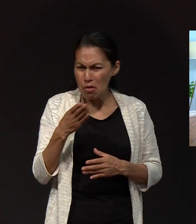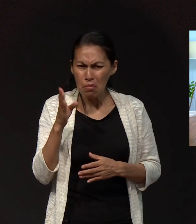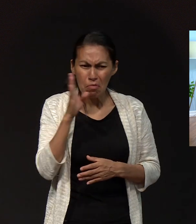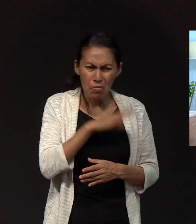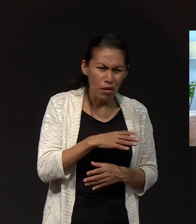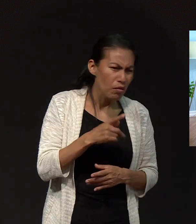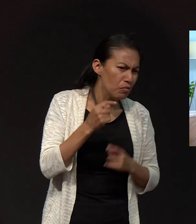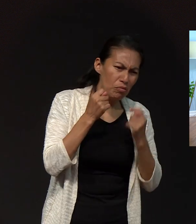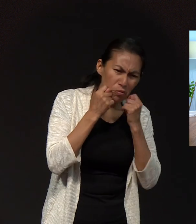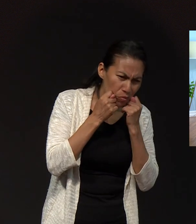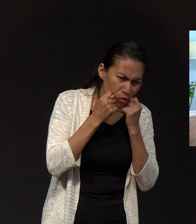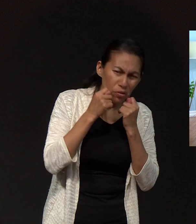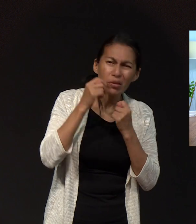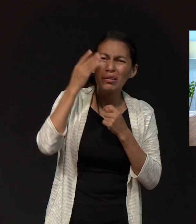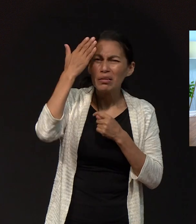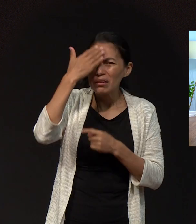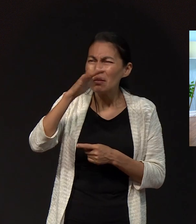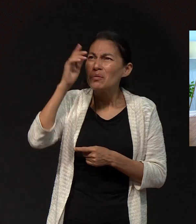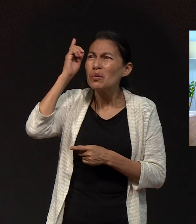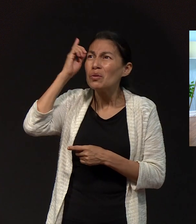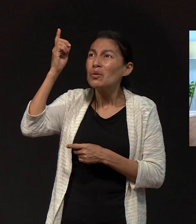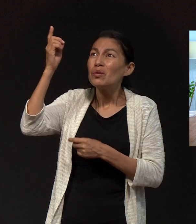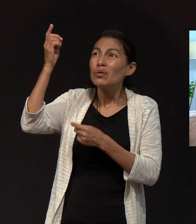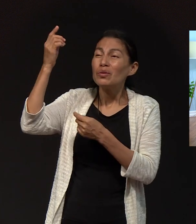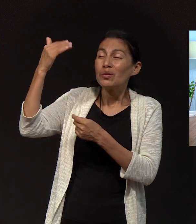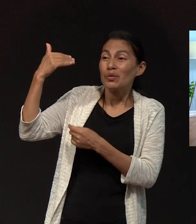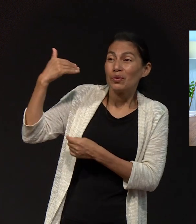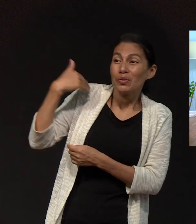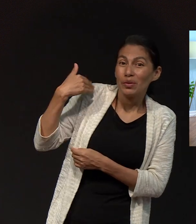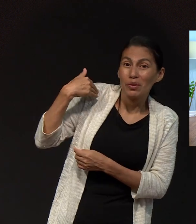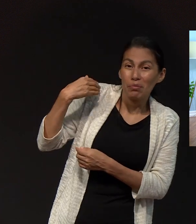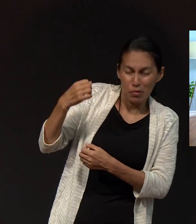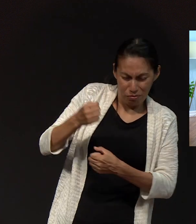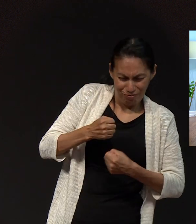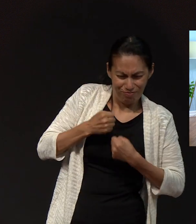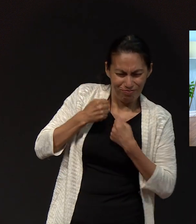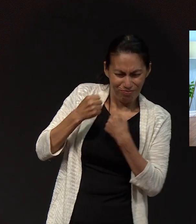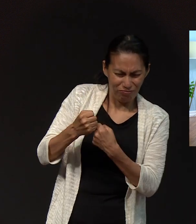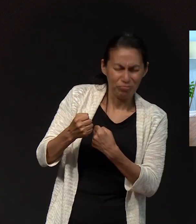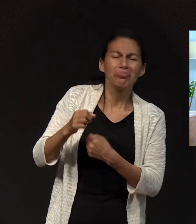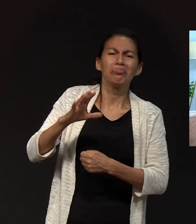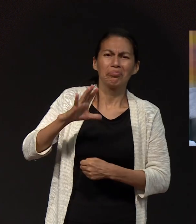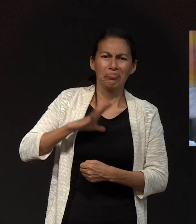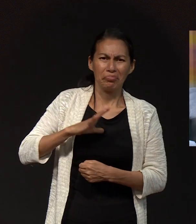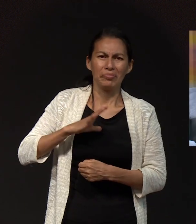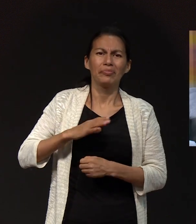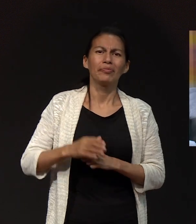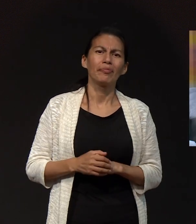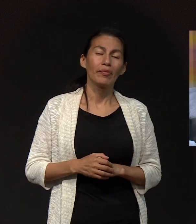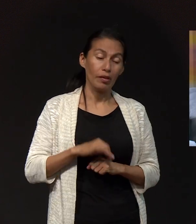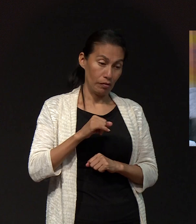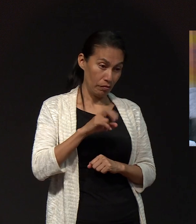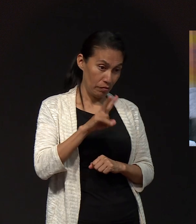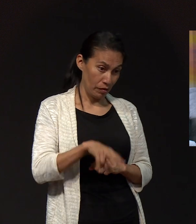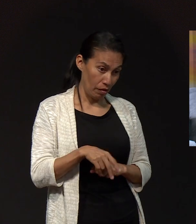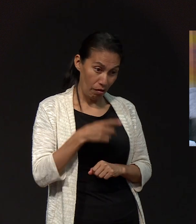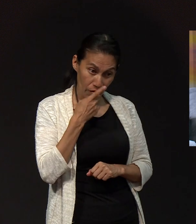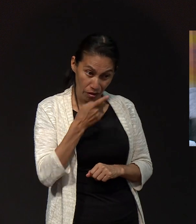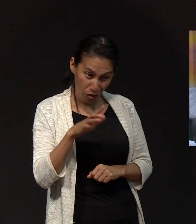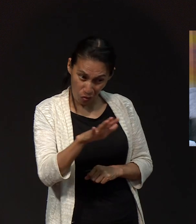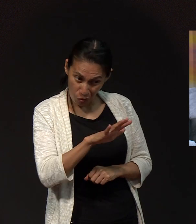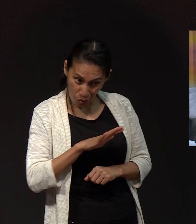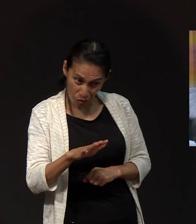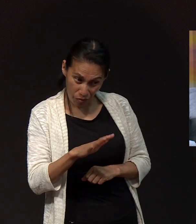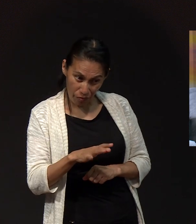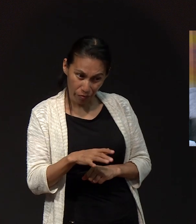Sabiendo que hemos sido Llamados Hay seguridad Esa ha sido nuestra seguridad En todas las cosas Porque